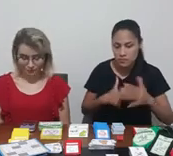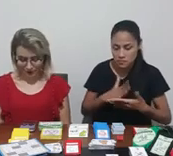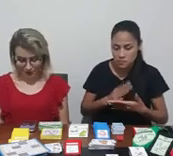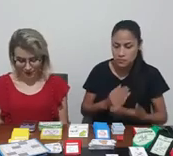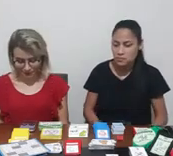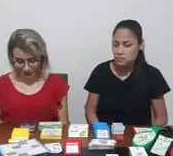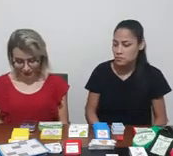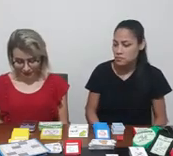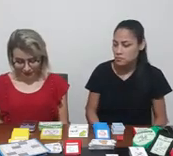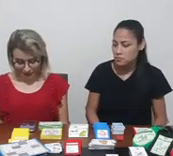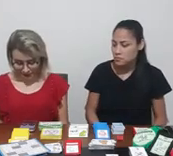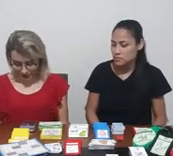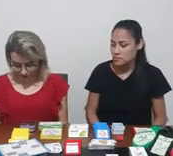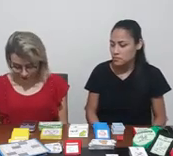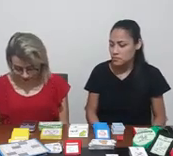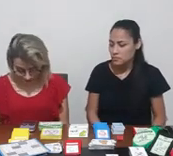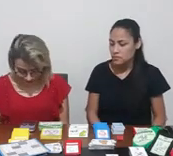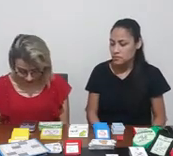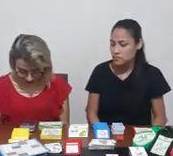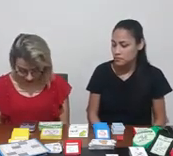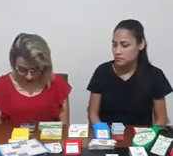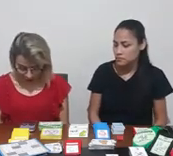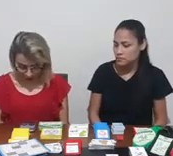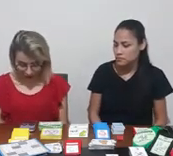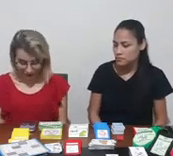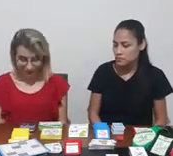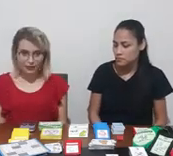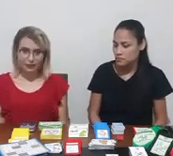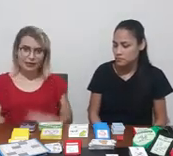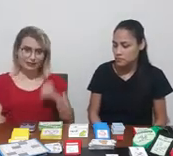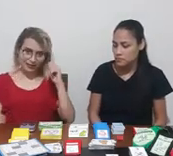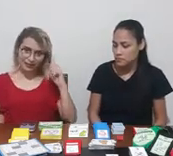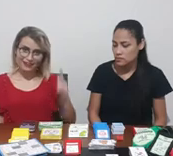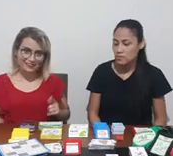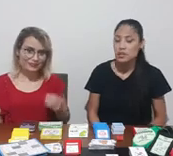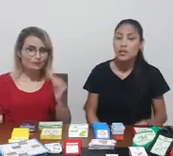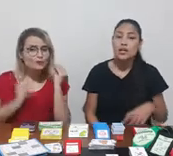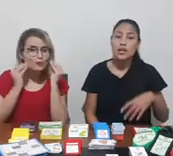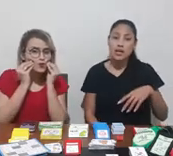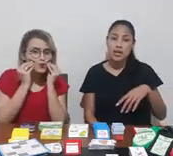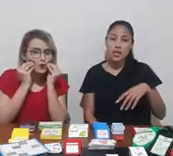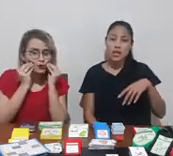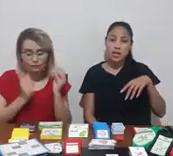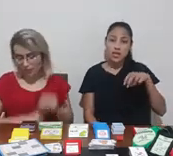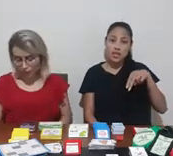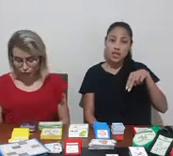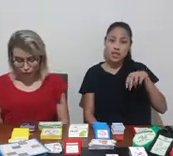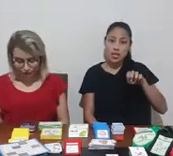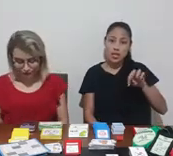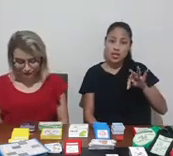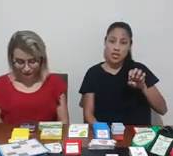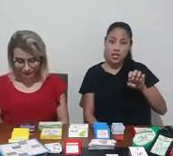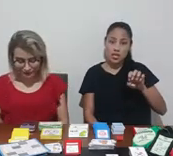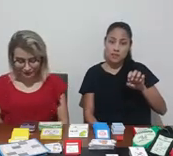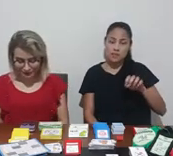básica, tá? Então, várias pessoas aí, a Nete,